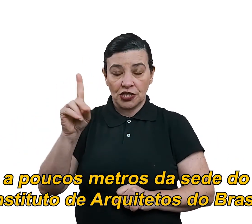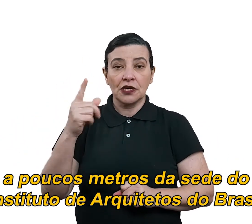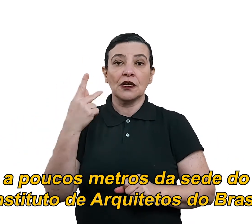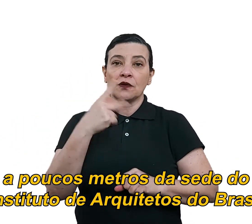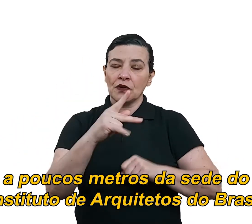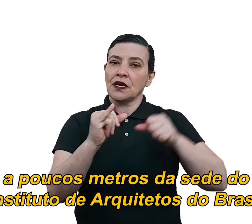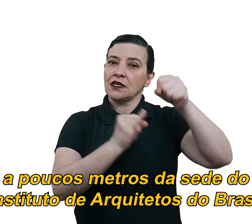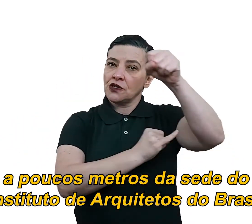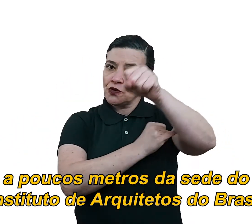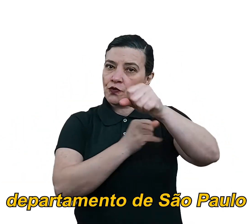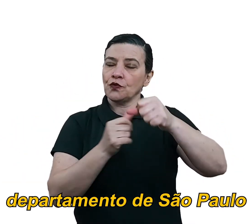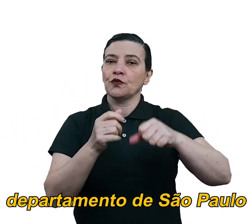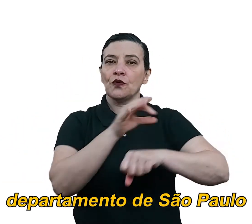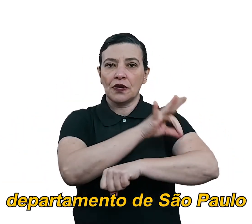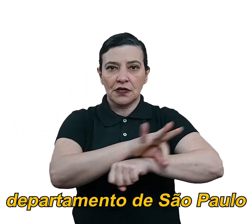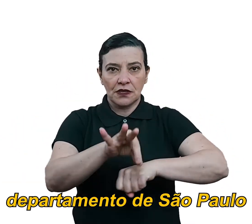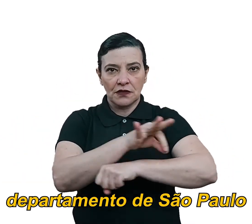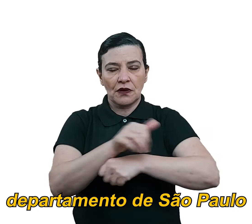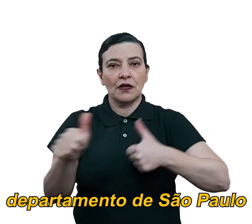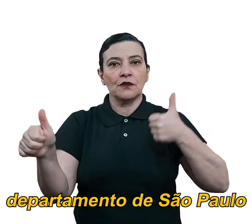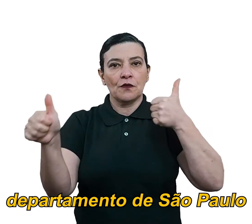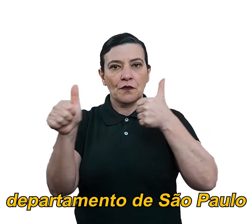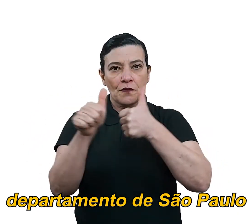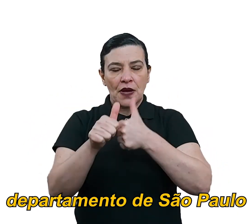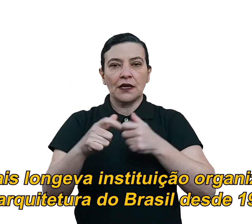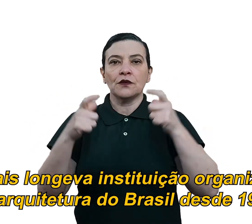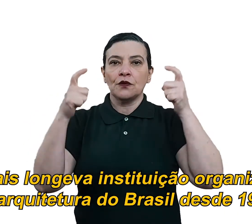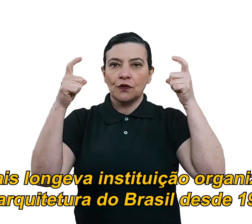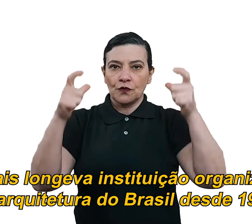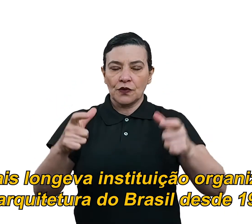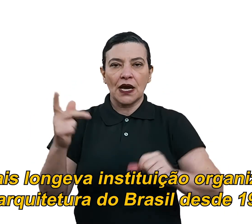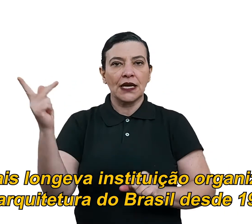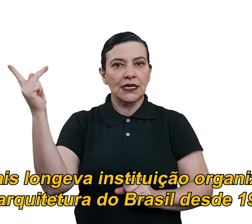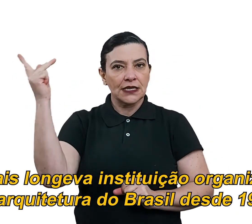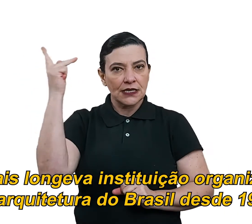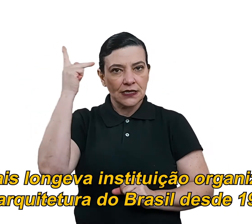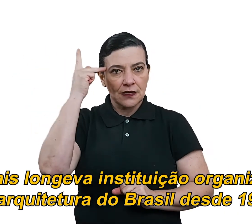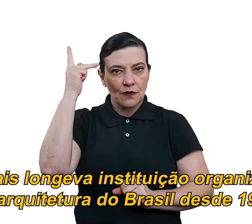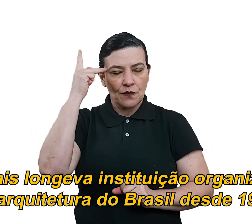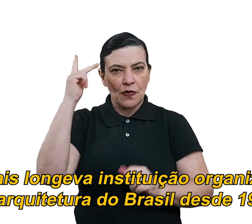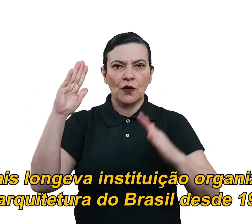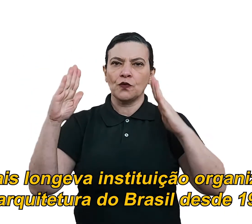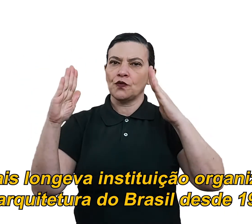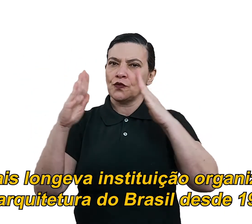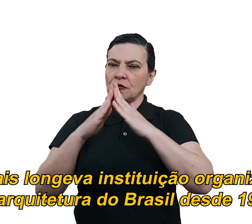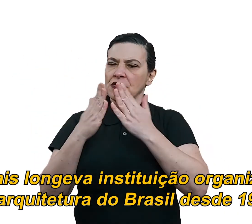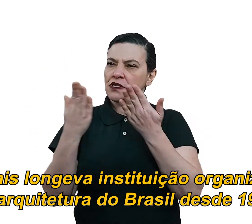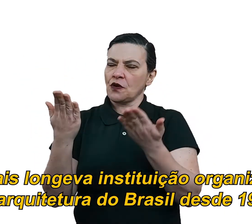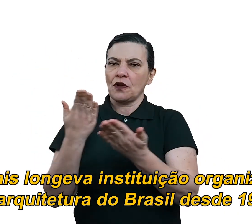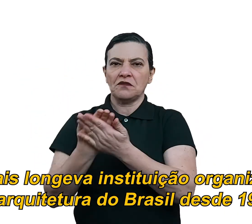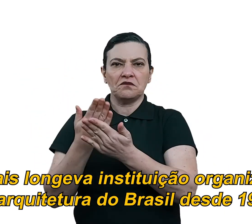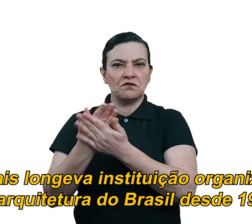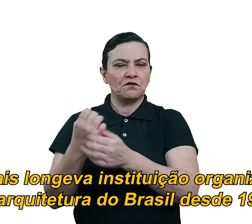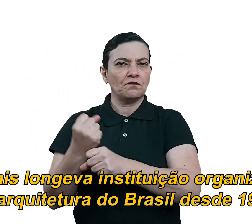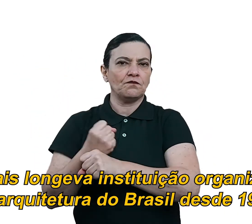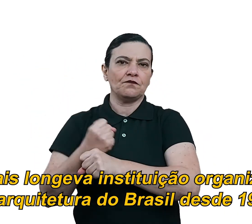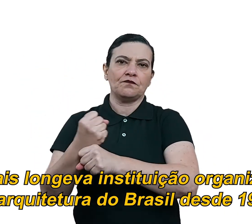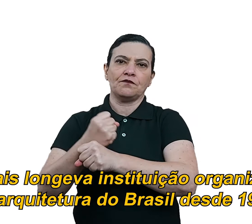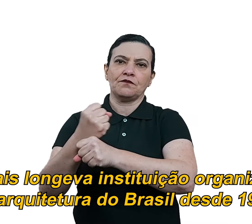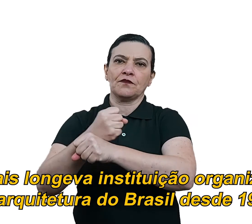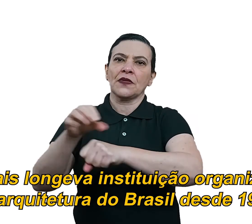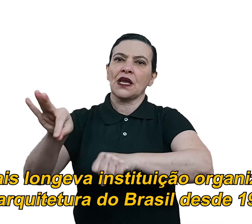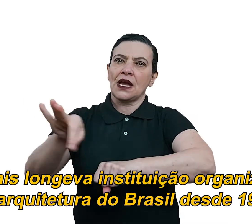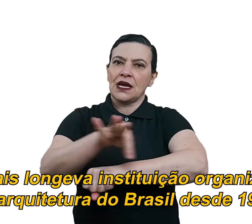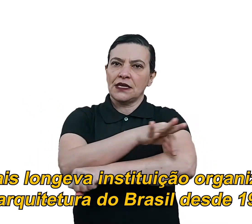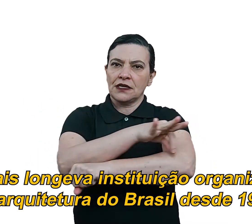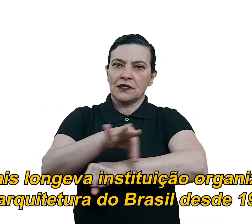Instituto de Arquitetos do Brasil, Departamento de São Paulo, a mais longeva instituição organizada de arquitetura